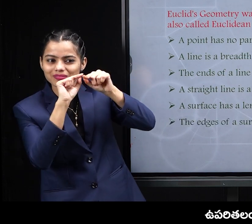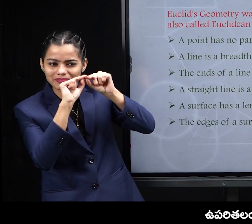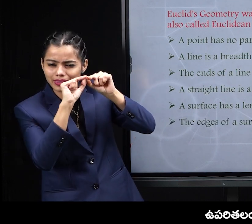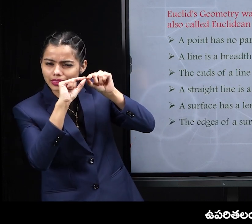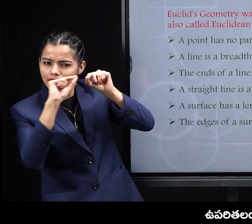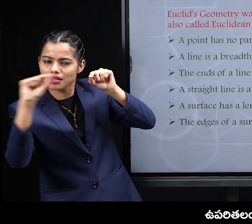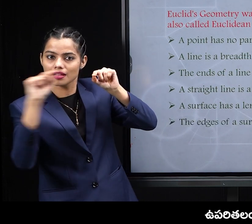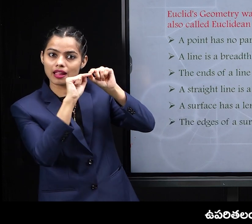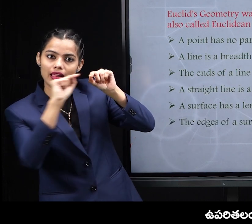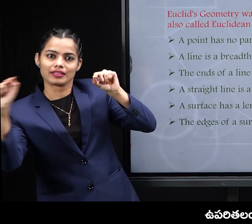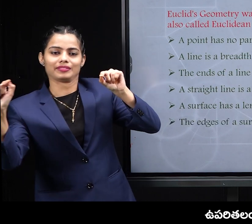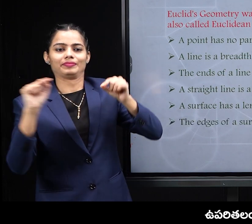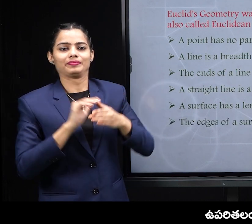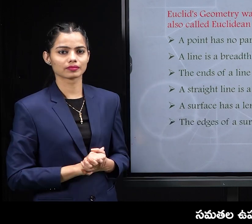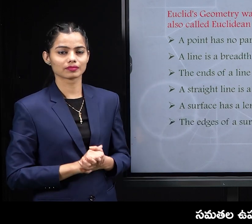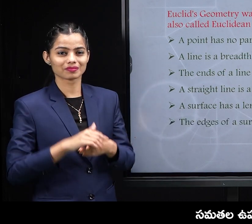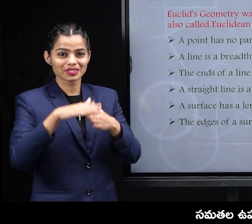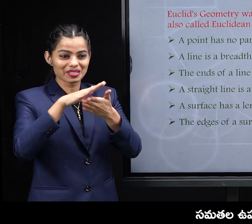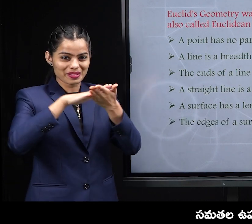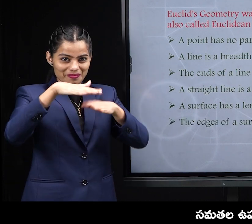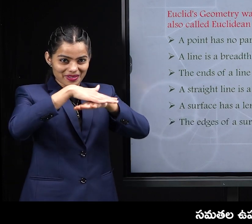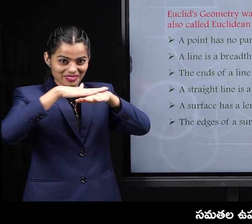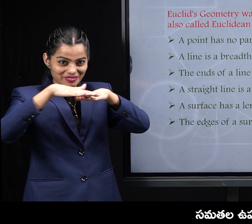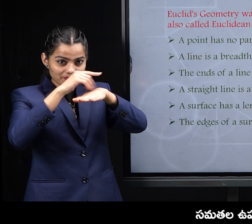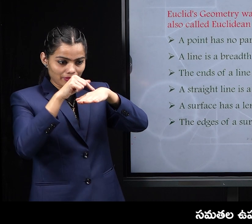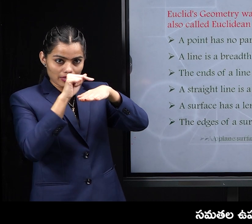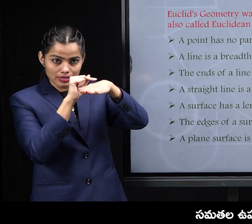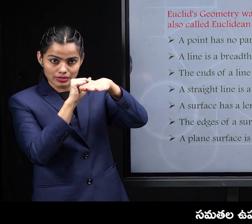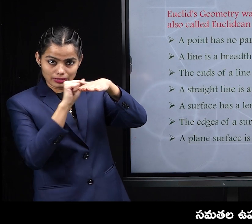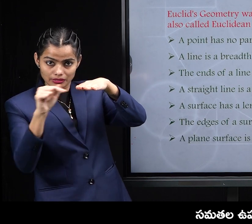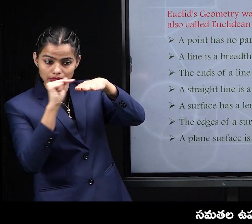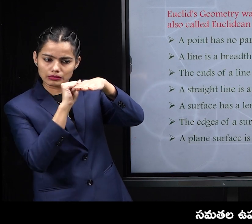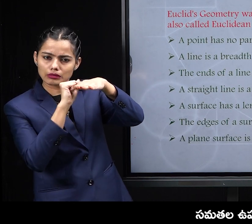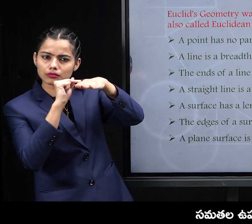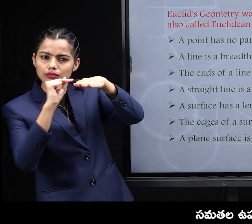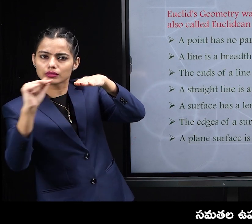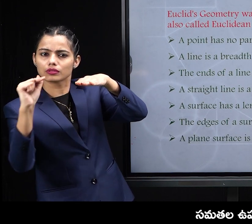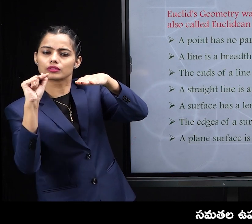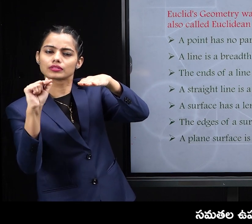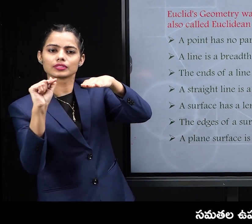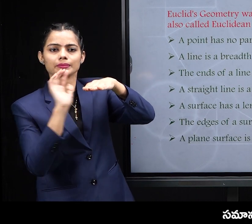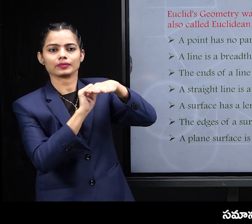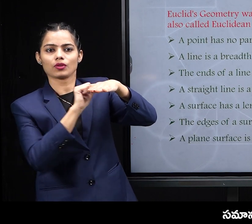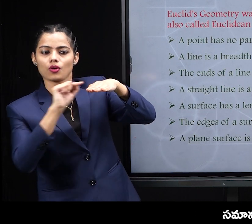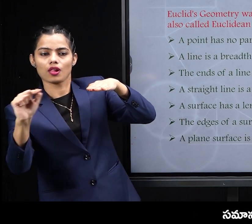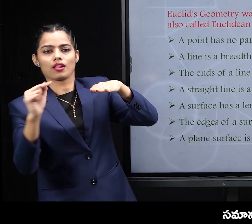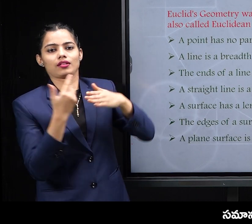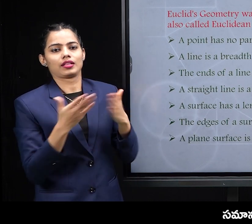పంగ్తులు సామతల ఒపరితలం అంటే సరల రేకలతో సామానంగా ఉండే